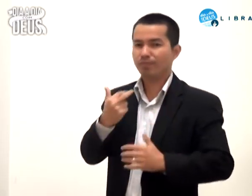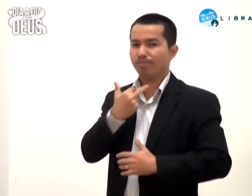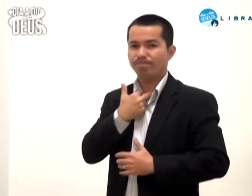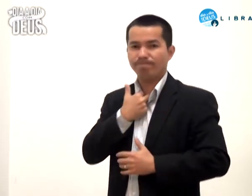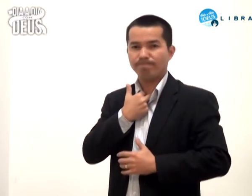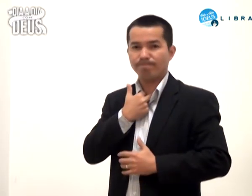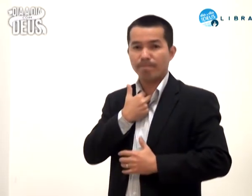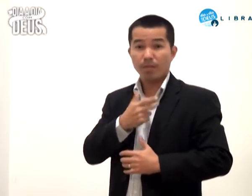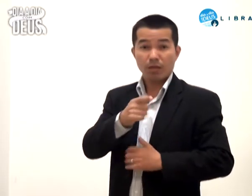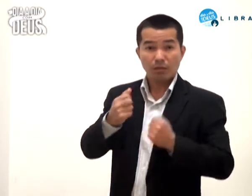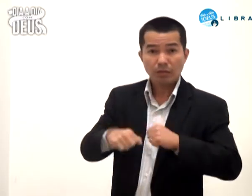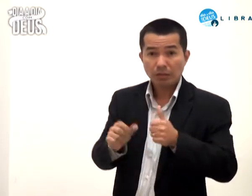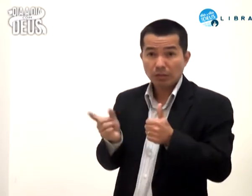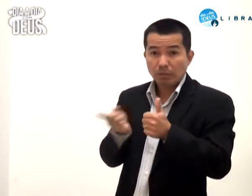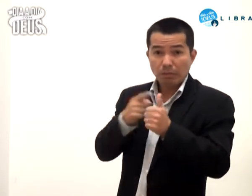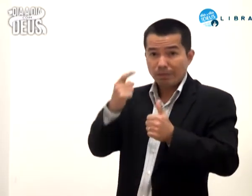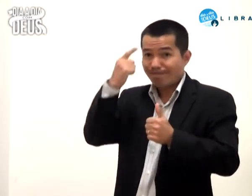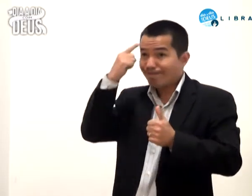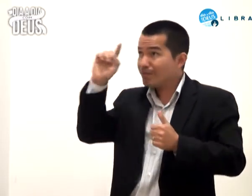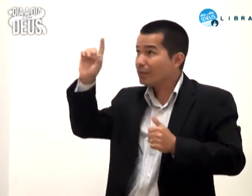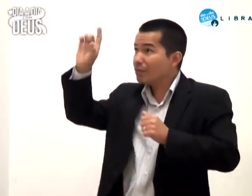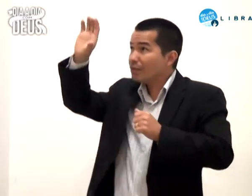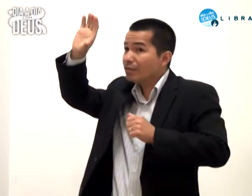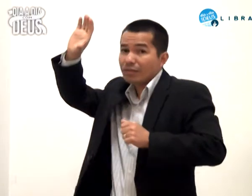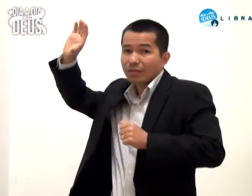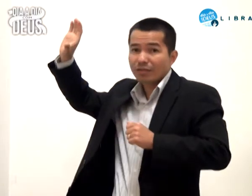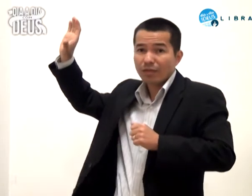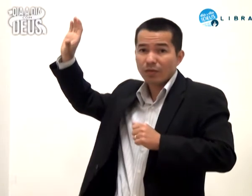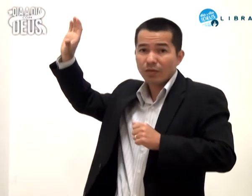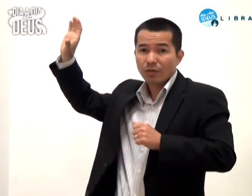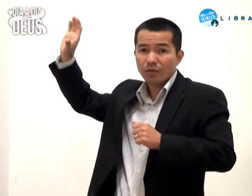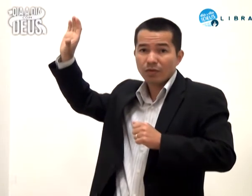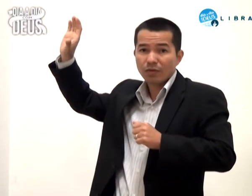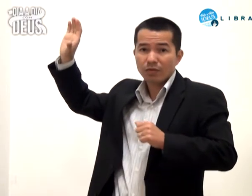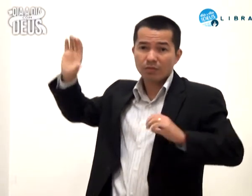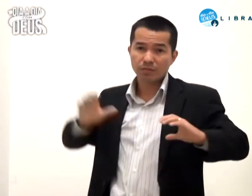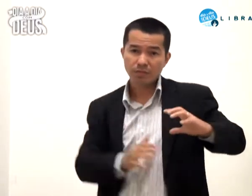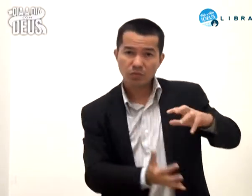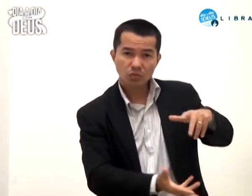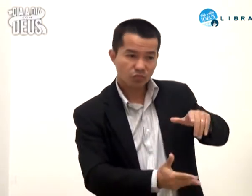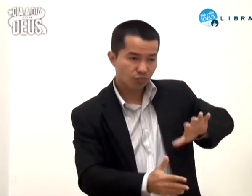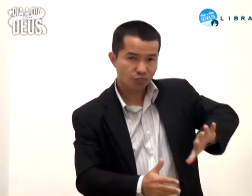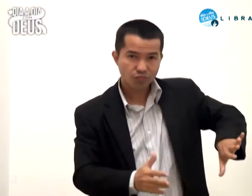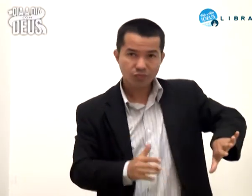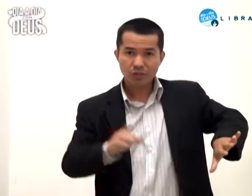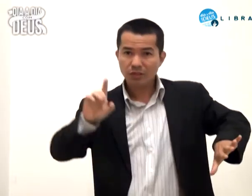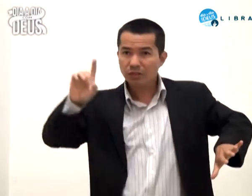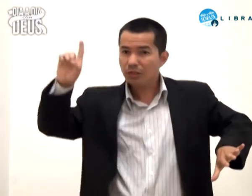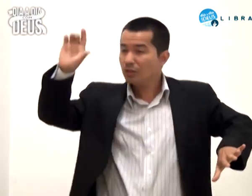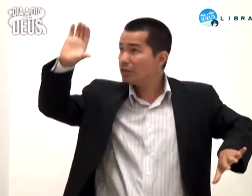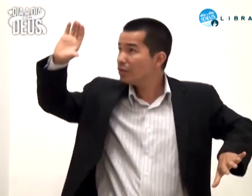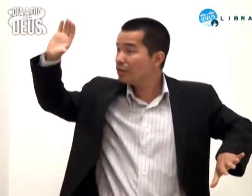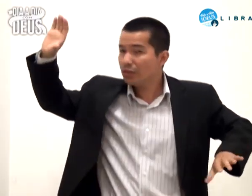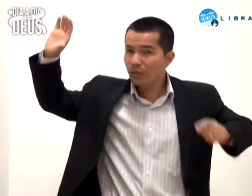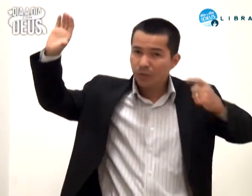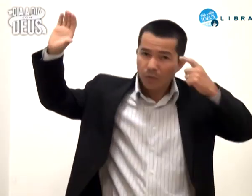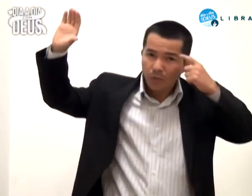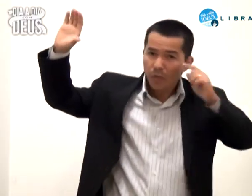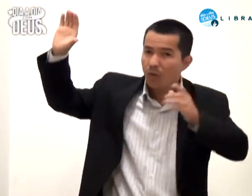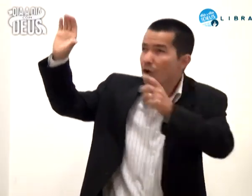teu tesouro, aí também estará o seu coração. E ele diz, toma cuidado com aquilo que você guarda aqui dentro,